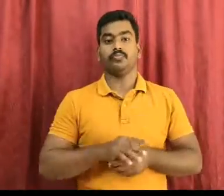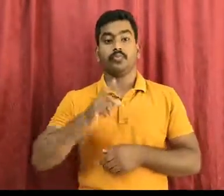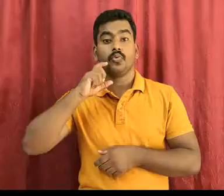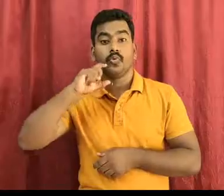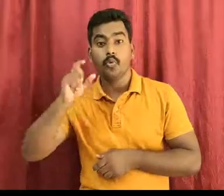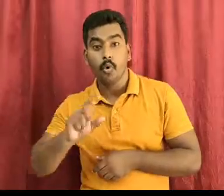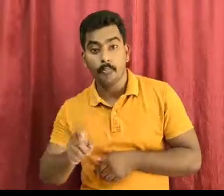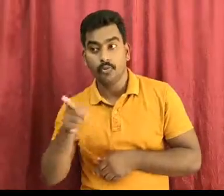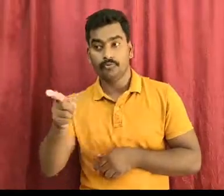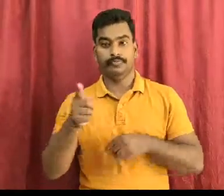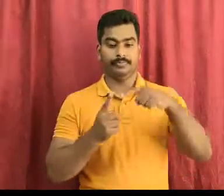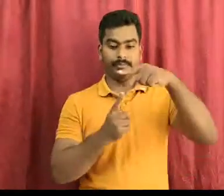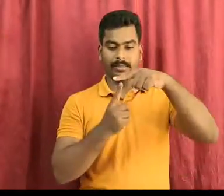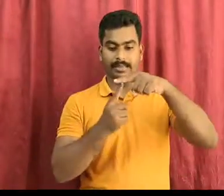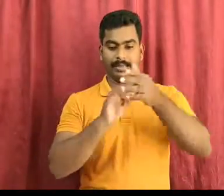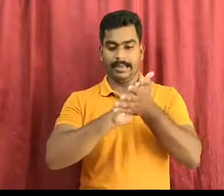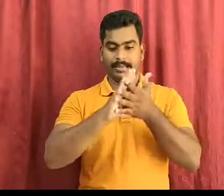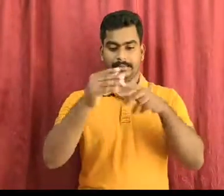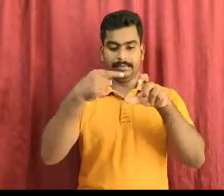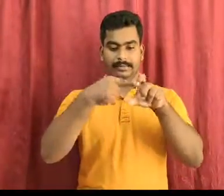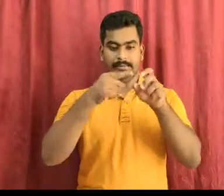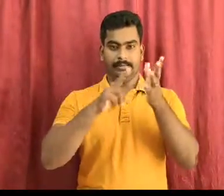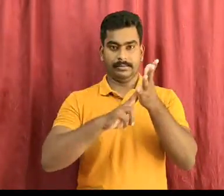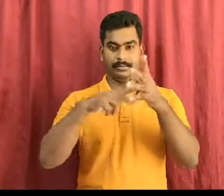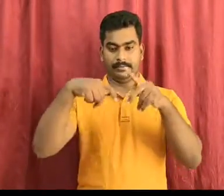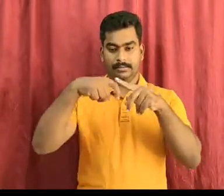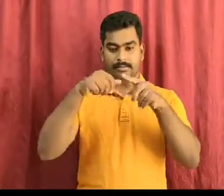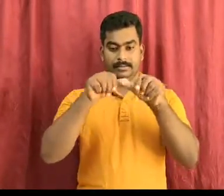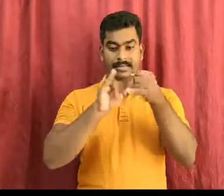1,755 പേർക്ക് രോഗബാധയുണ്ട്.